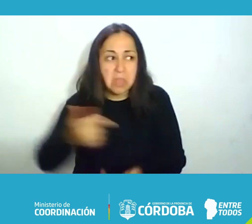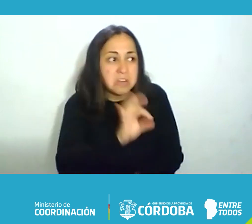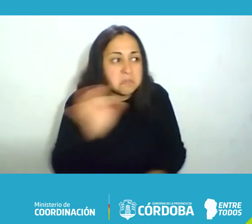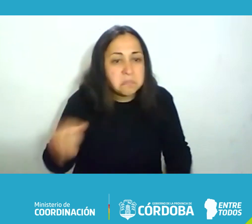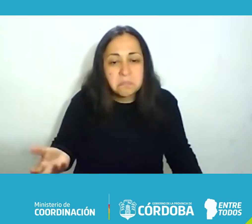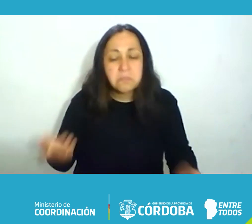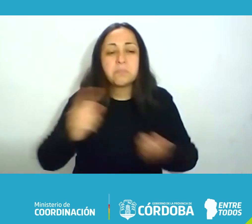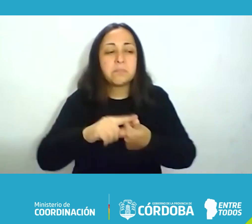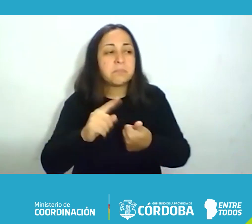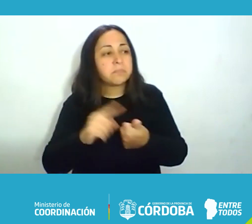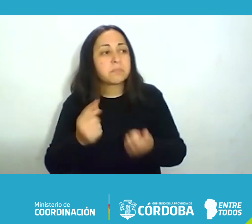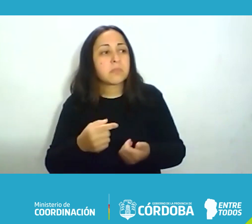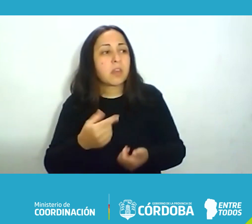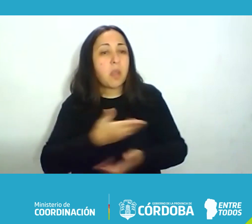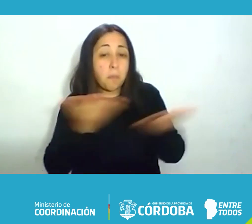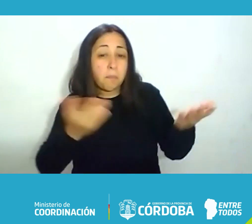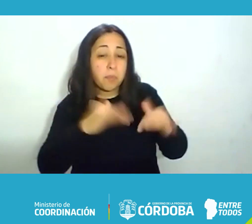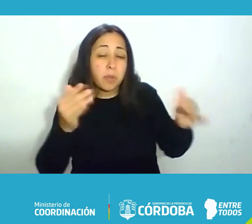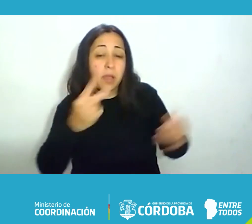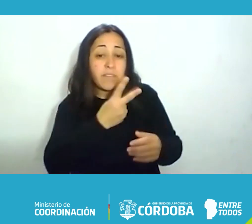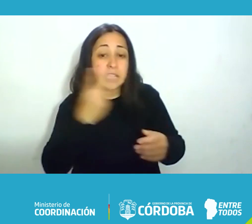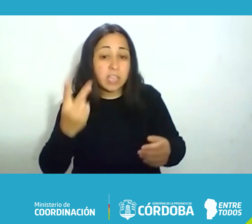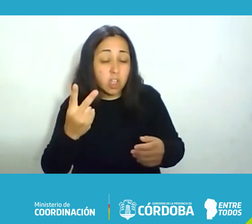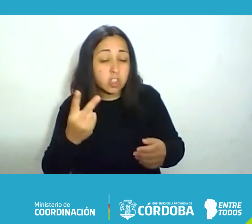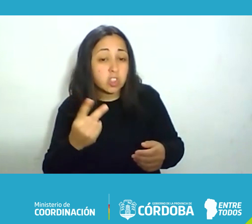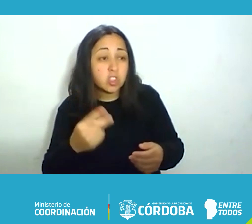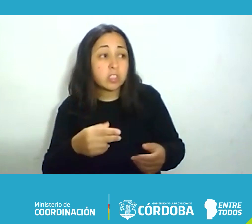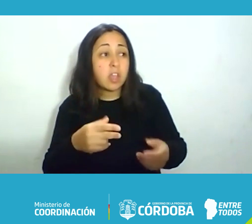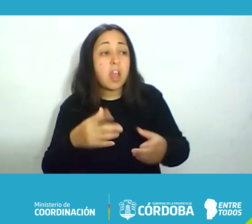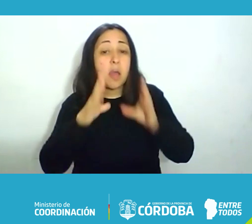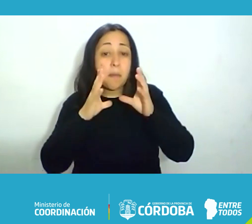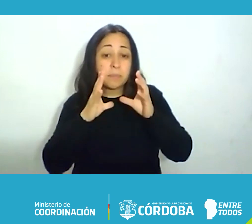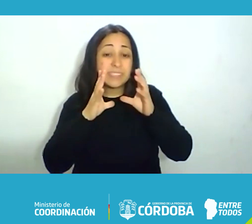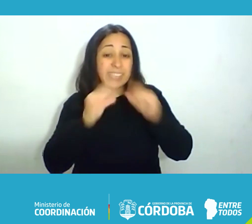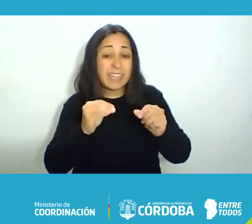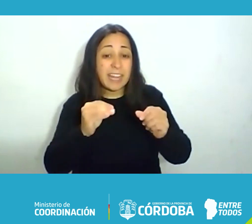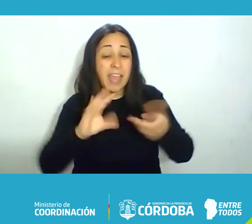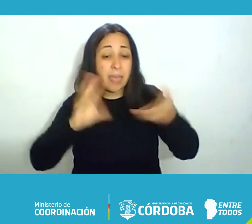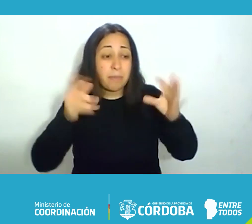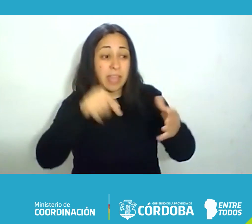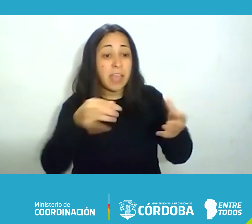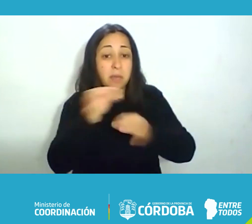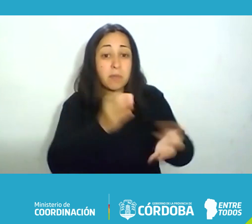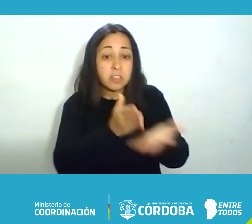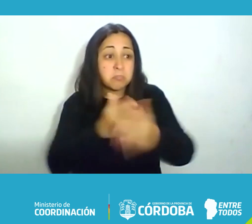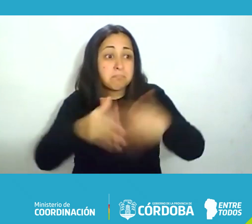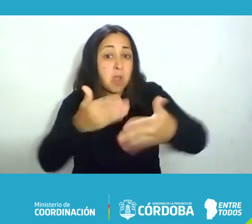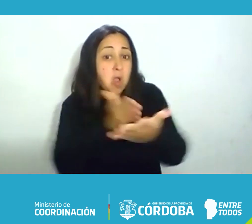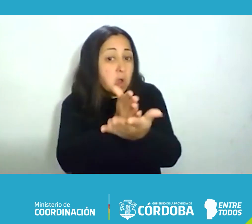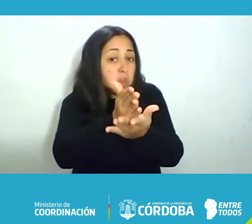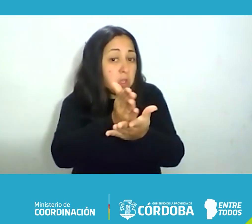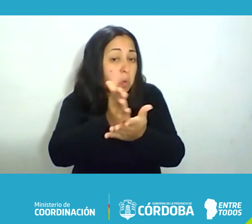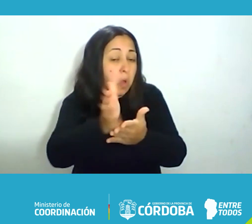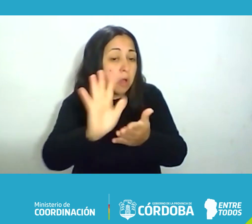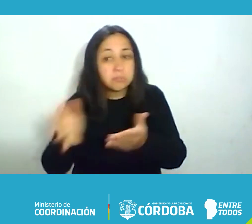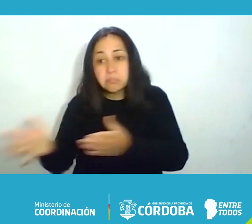derechos, manifiesta. Denuncia públicamente que el 22 del 12 del 2020 se presentó el proyecto en la Secretaría de Ambiente y el día siguiente se continuó con las expropiaciones, no hubo